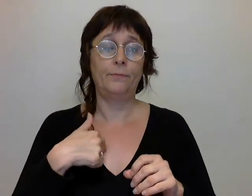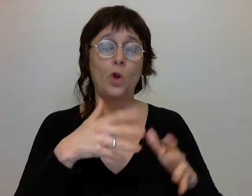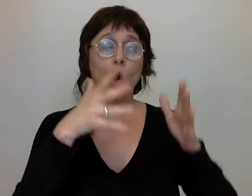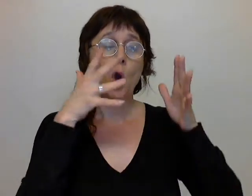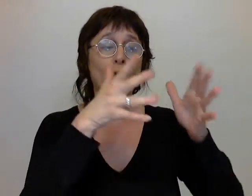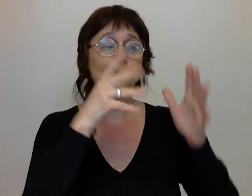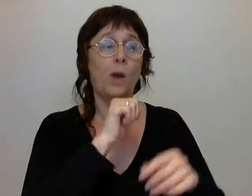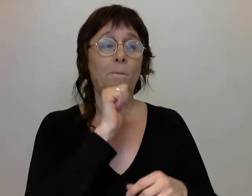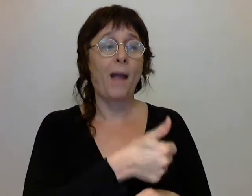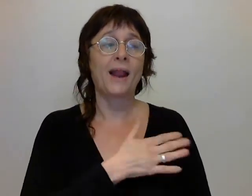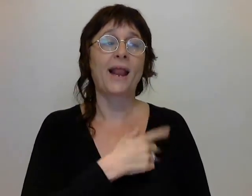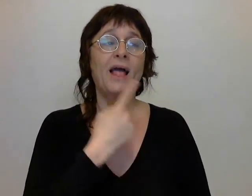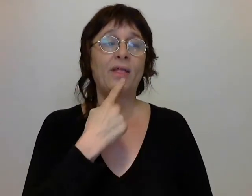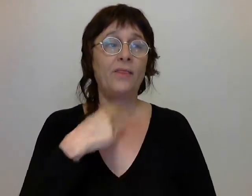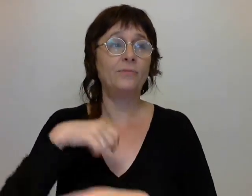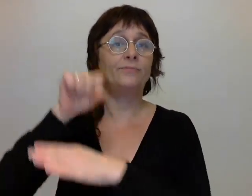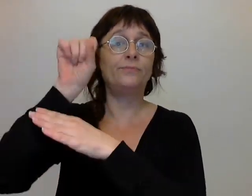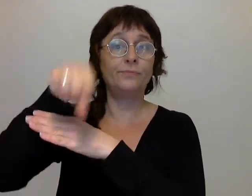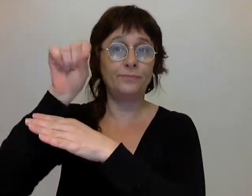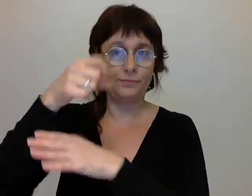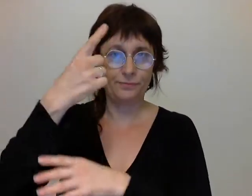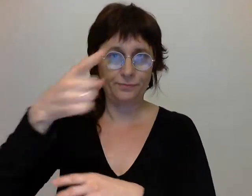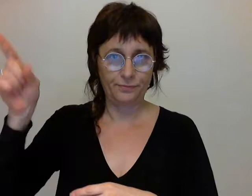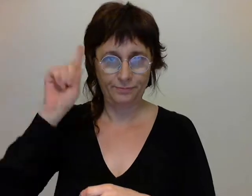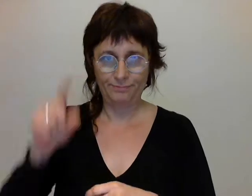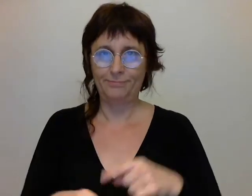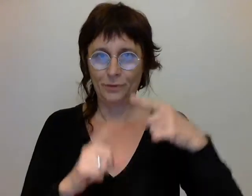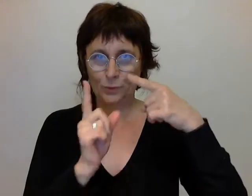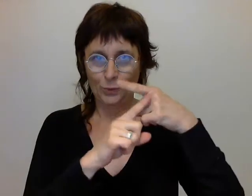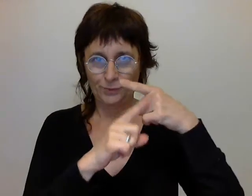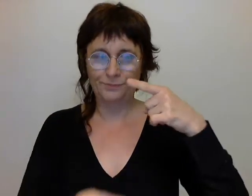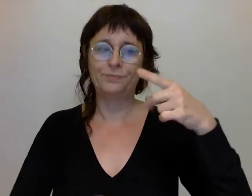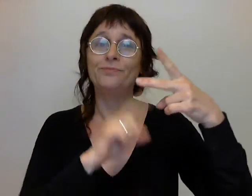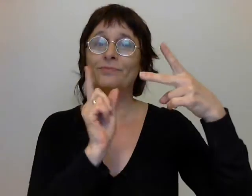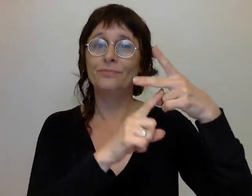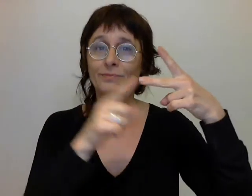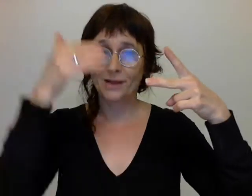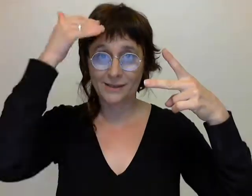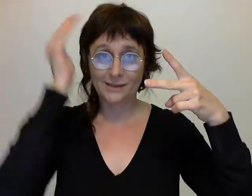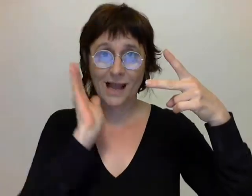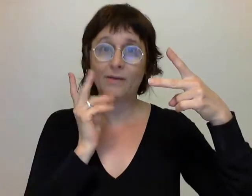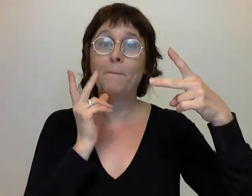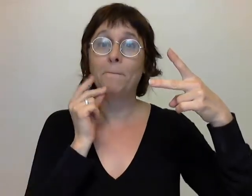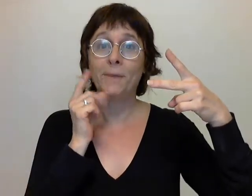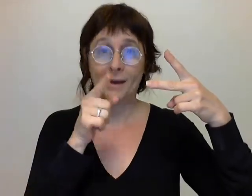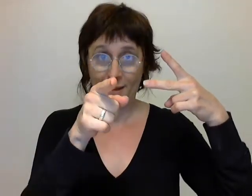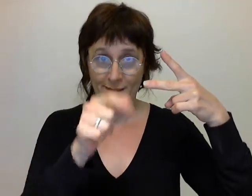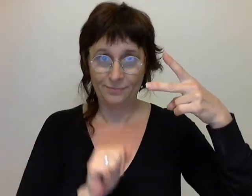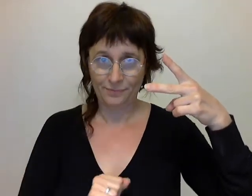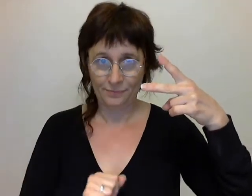Es que como sois una botella... No es que ni nada. ¡Hola, chicas! ¡Hola, vieja! La cerveza a la basura. El vidrio al contenedor verde.